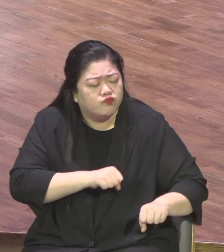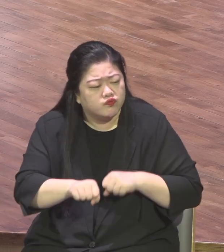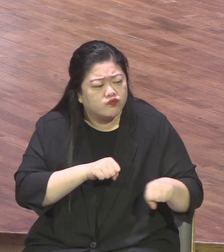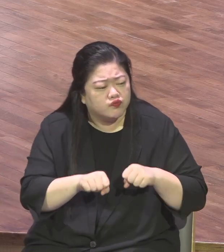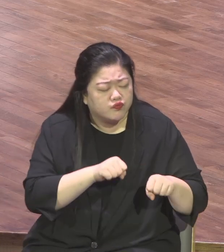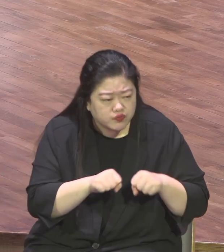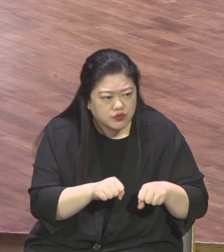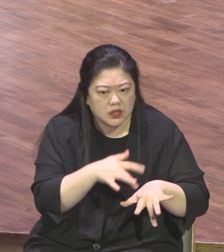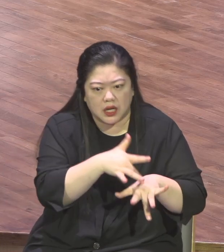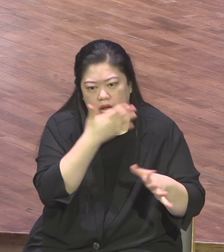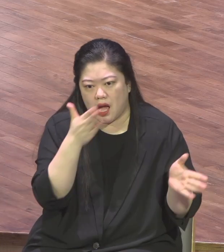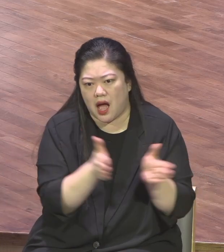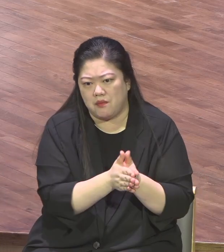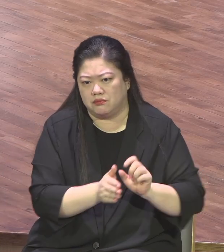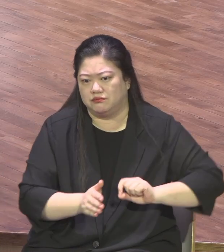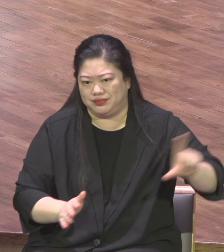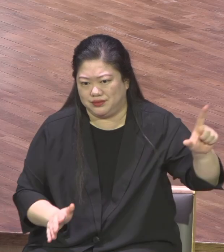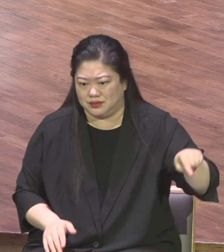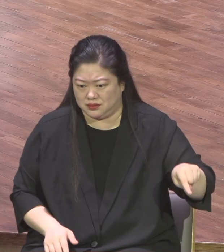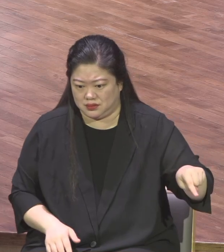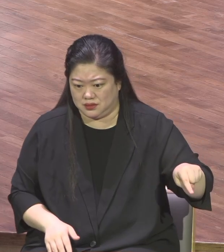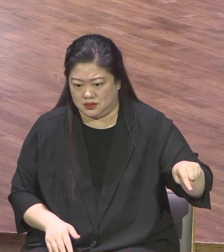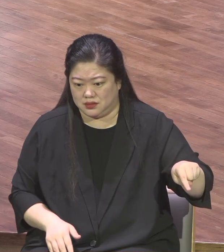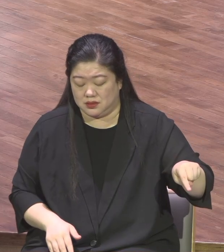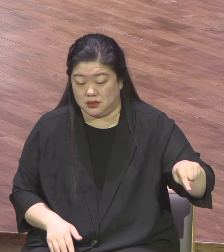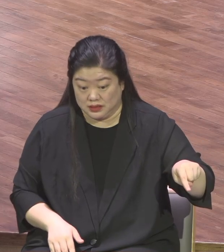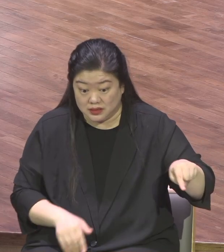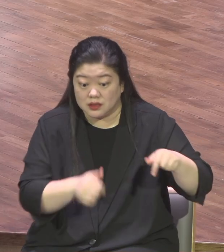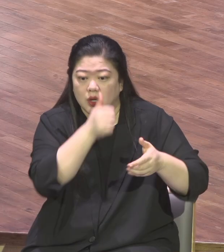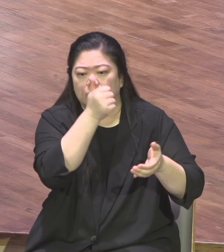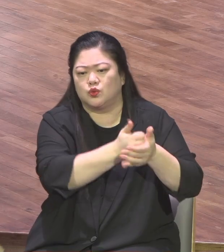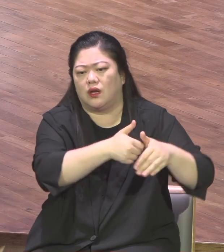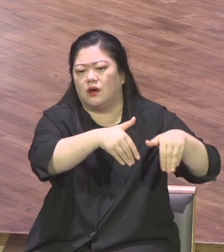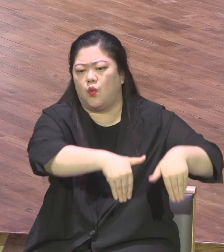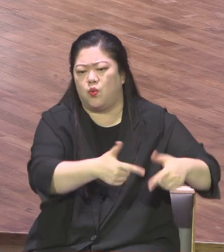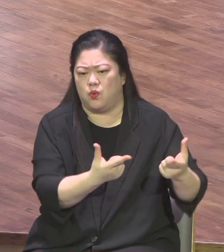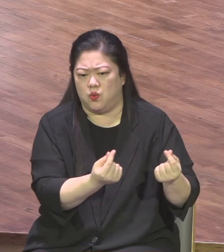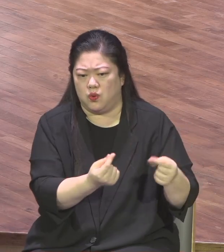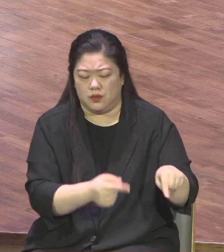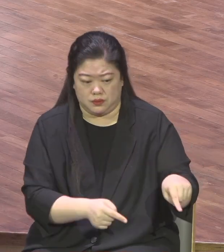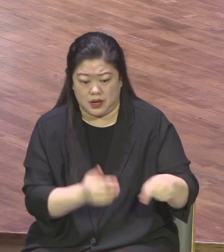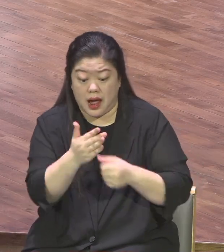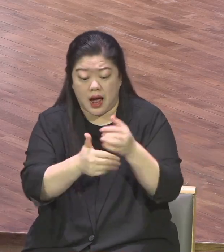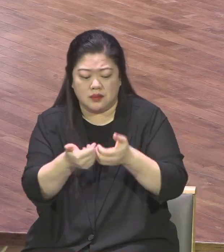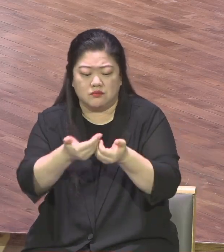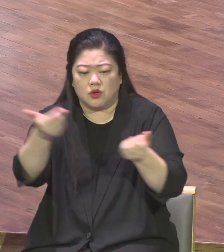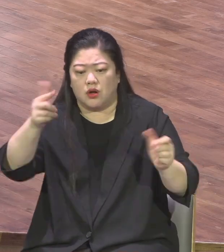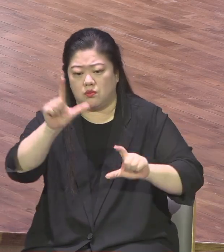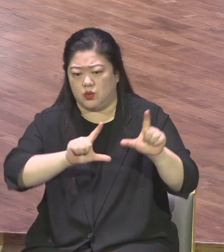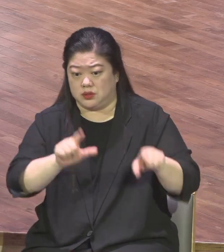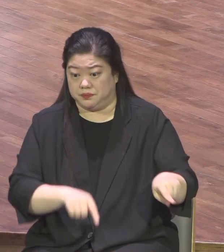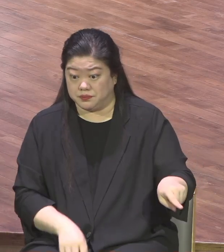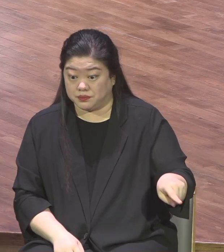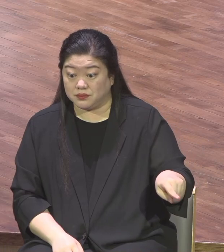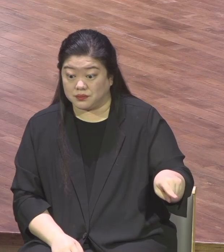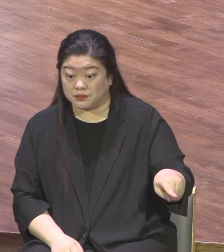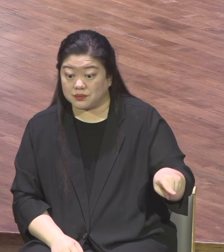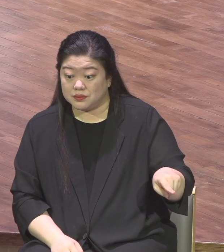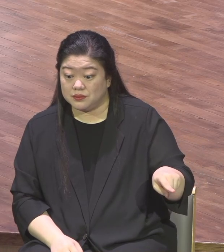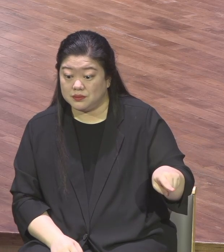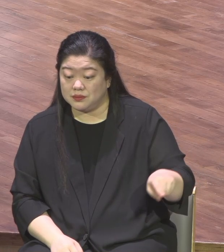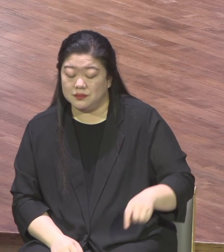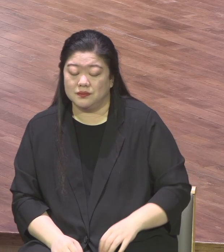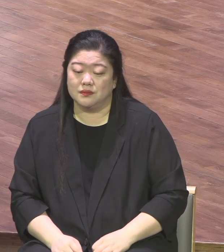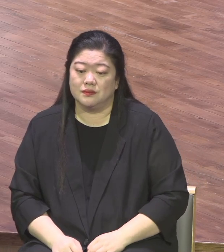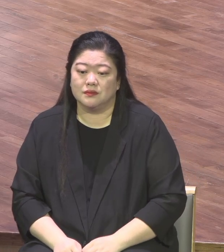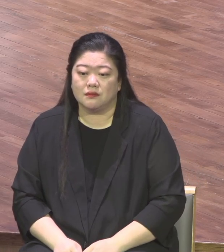하나님을 떠난 상태가 죄의 노예예요. 하나님을 떠난 상태. 불신자들은 싹 다 죄의